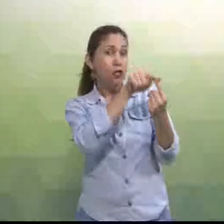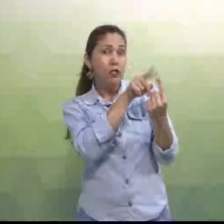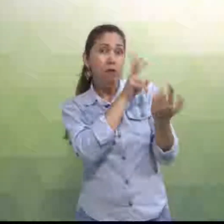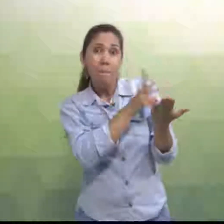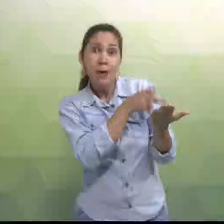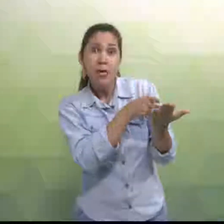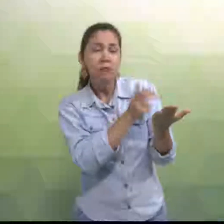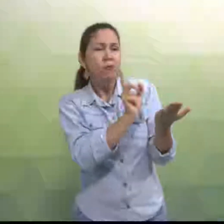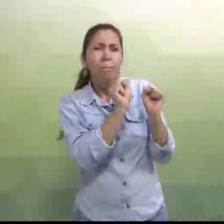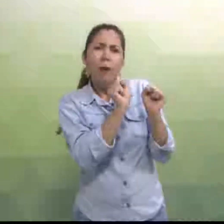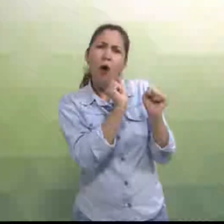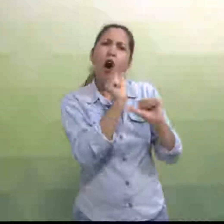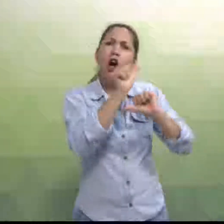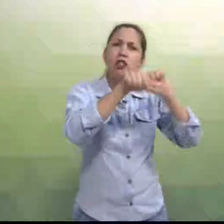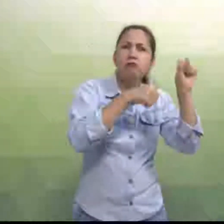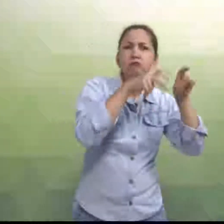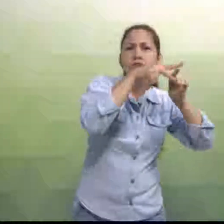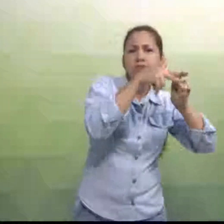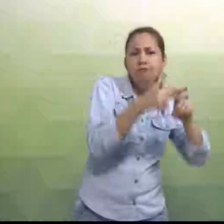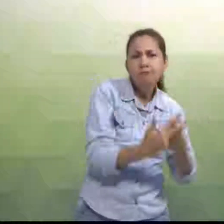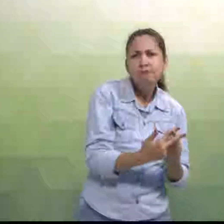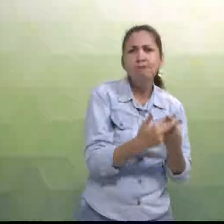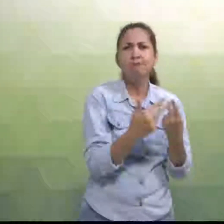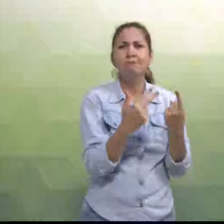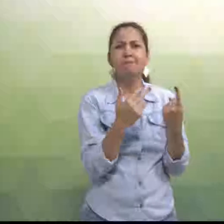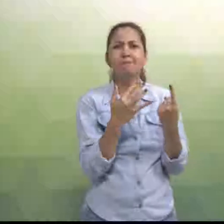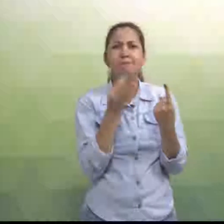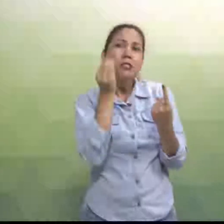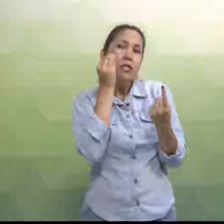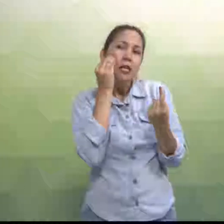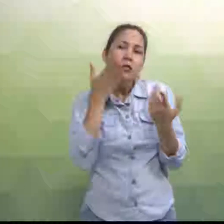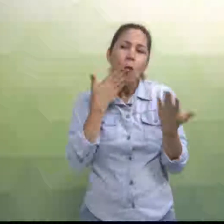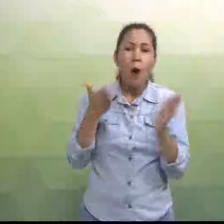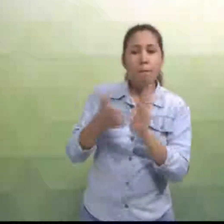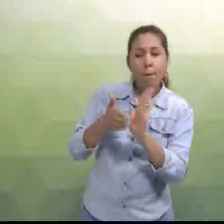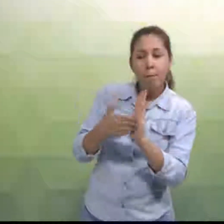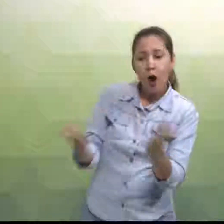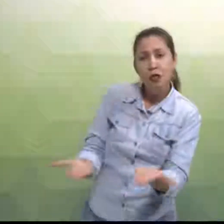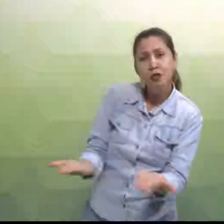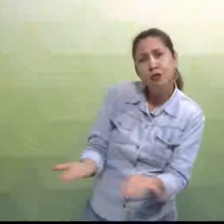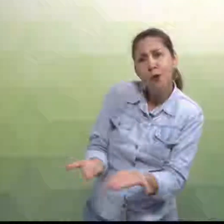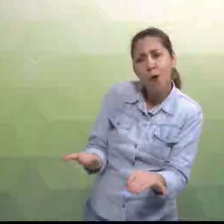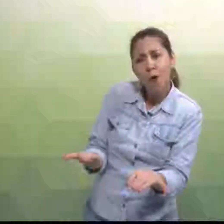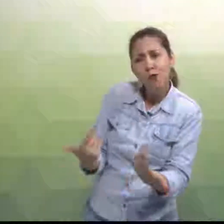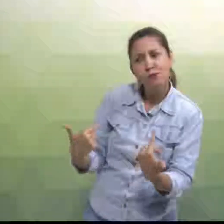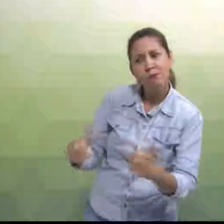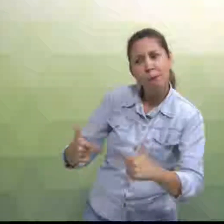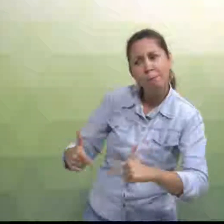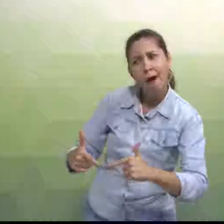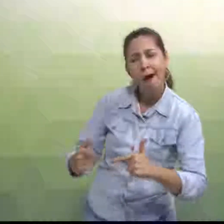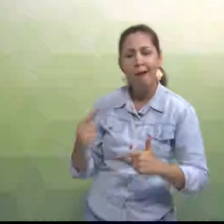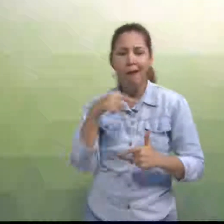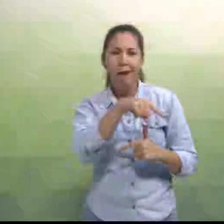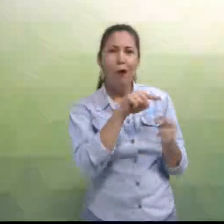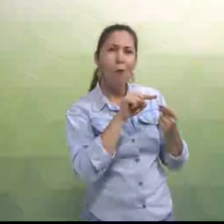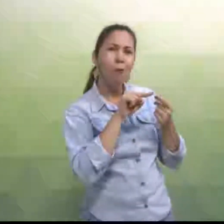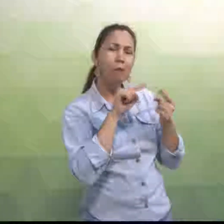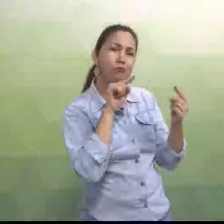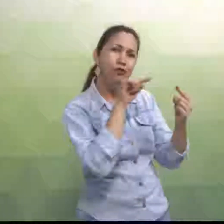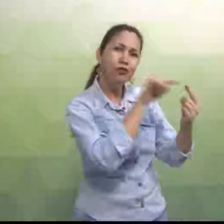precisa ser estagnado, não, pode sim ser modificado. Então, hoje temos uma proposta de trabalho, mas qual é o